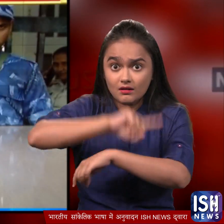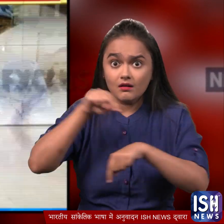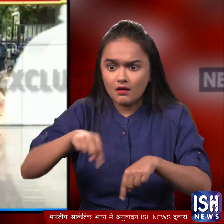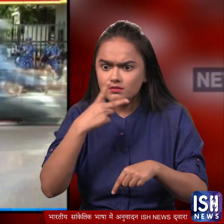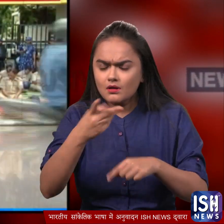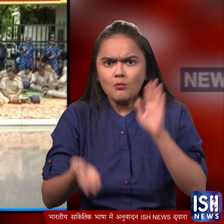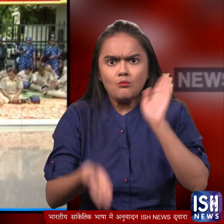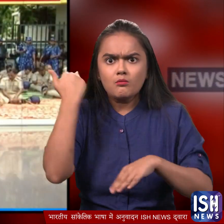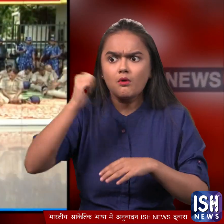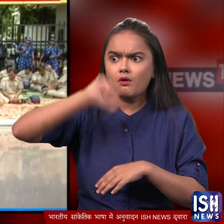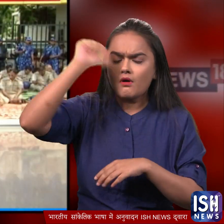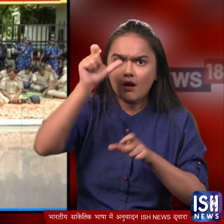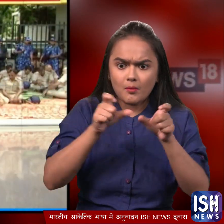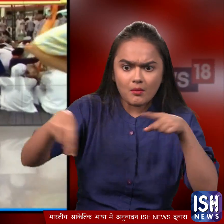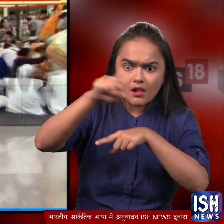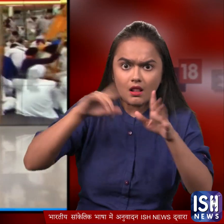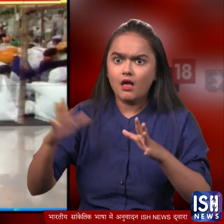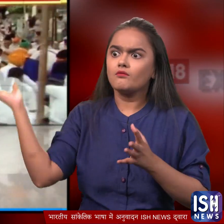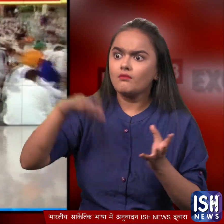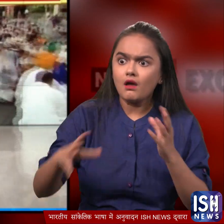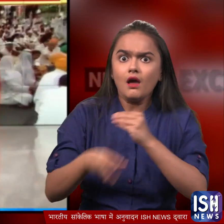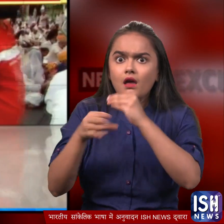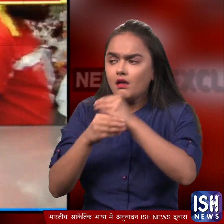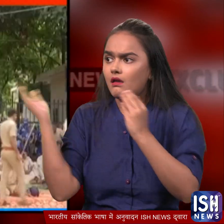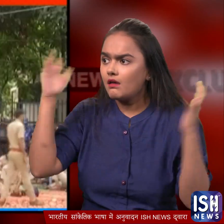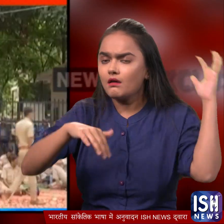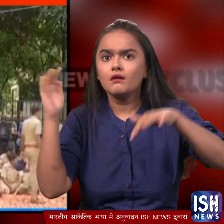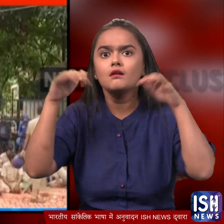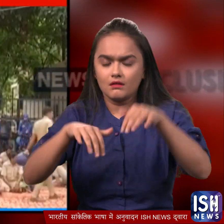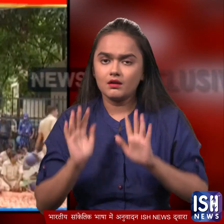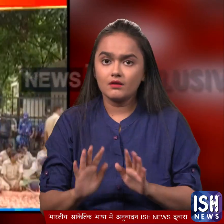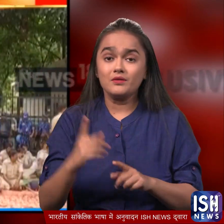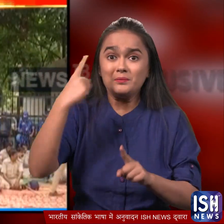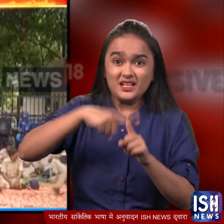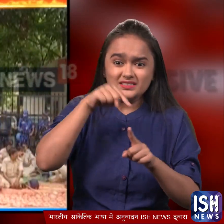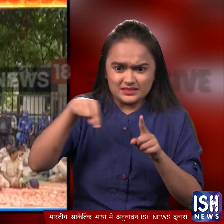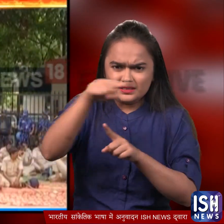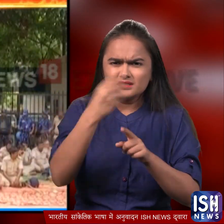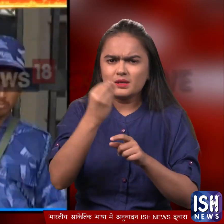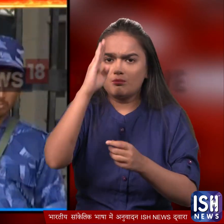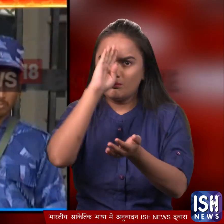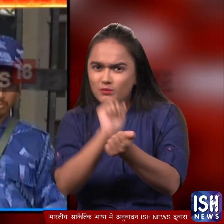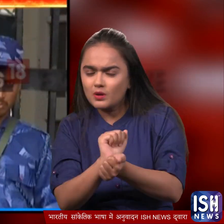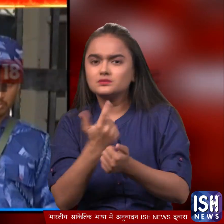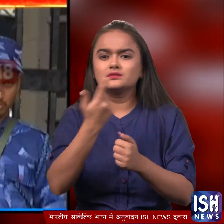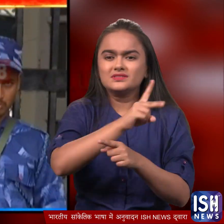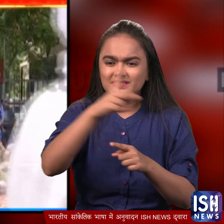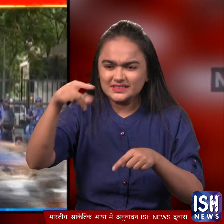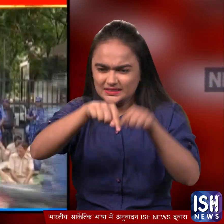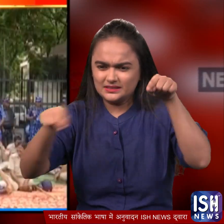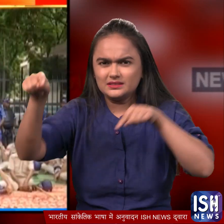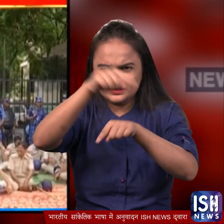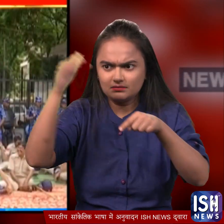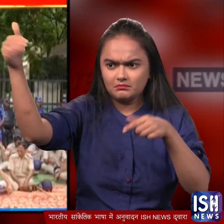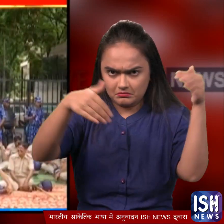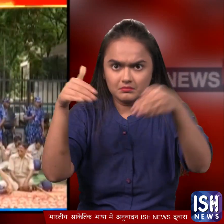के बाहर भारी तादाद में किसान संगठनों से जुड़े लोग पहुंचे और उतनी ही तादाद में वहां पुलिस और अर्धसैनिक बल